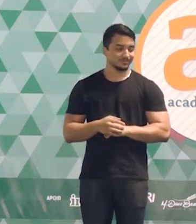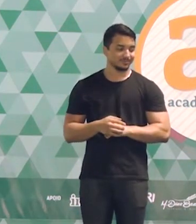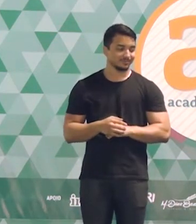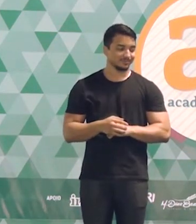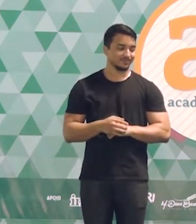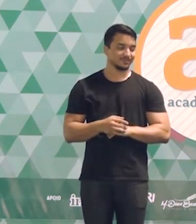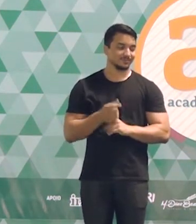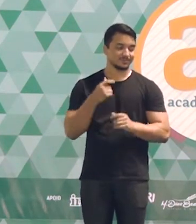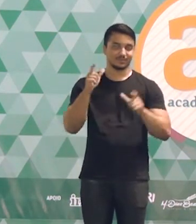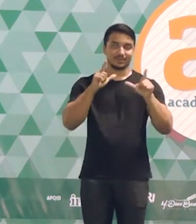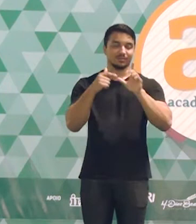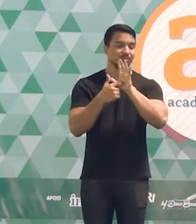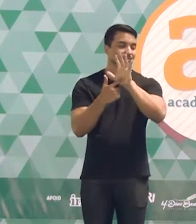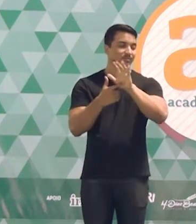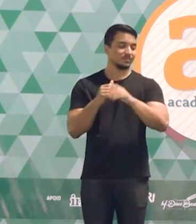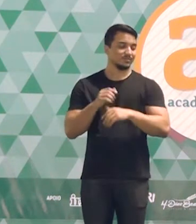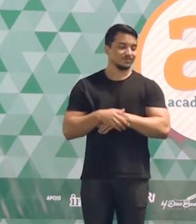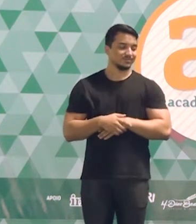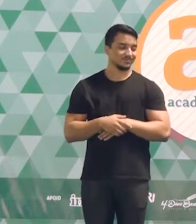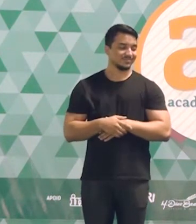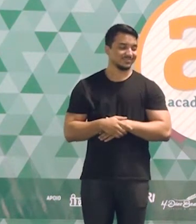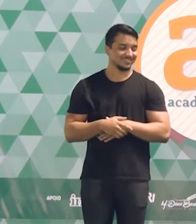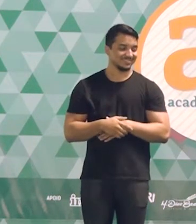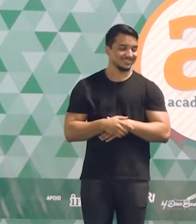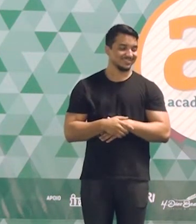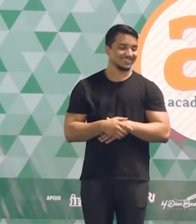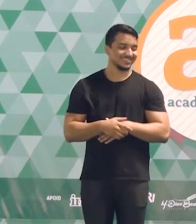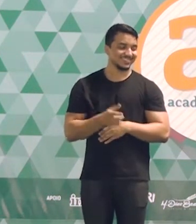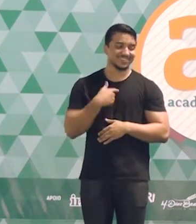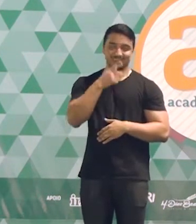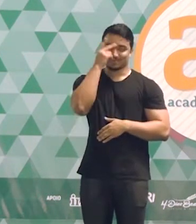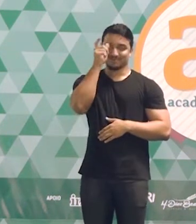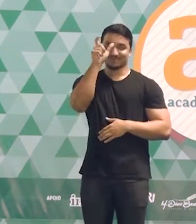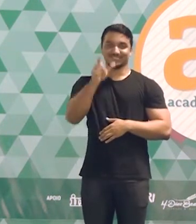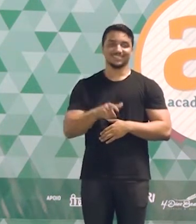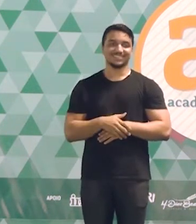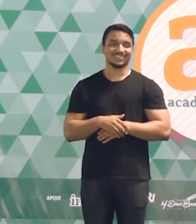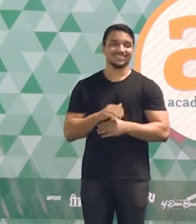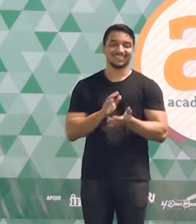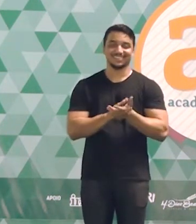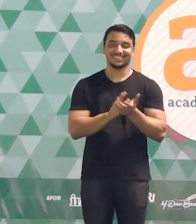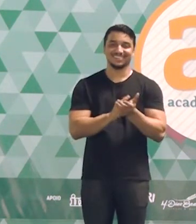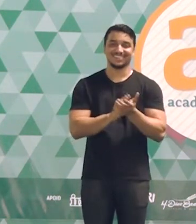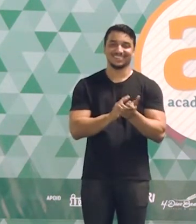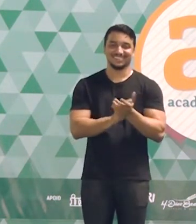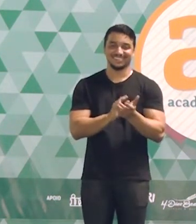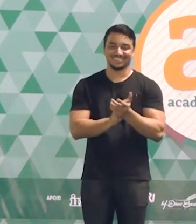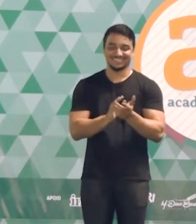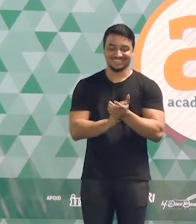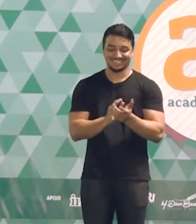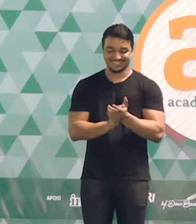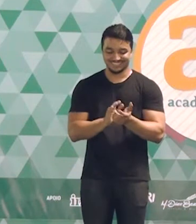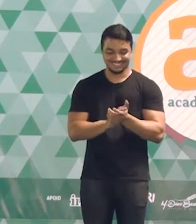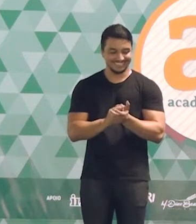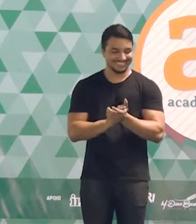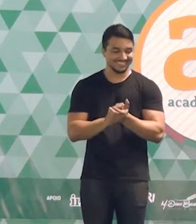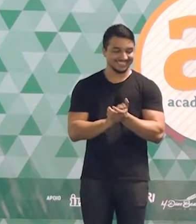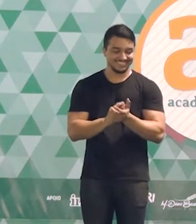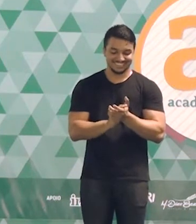Sempre aparecer na televisão, diante de uma figura tão ilustre como a vossa pessoa, né? Salve de palmas